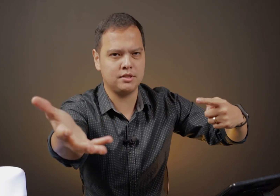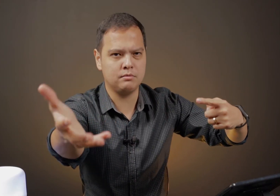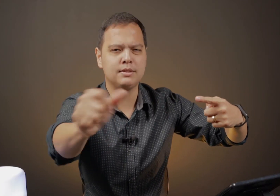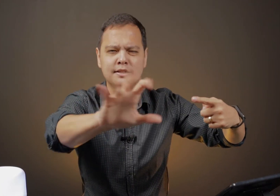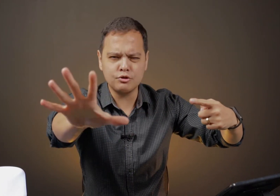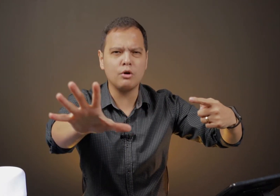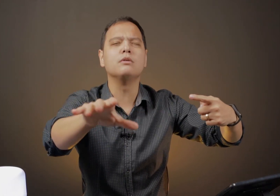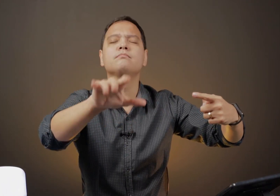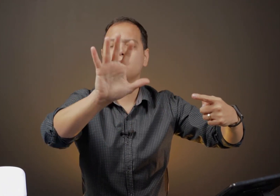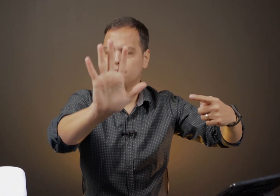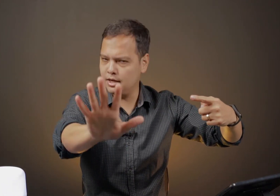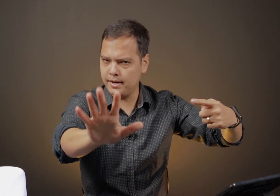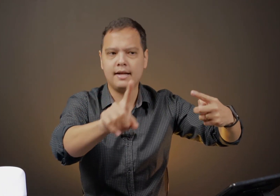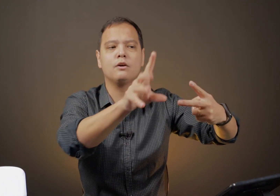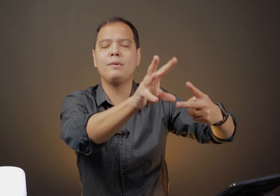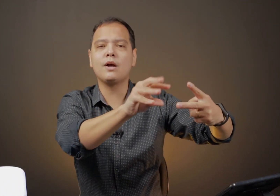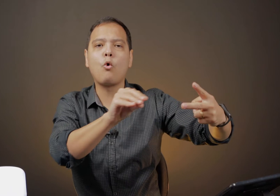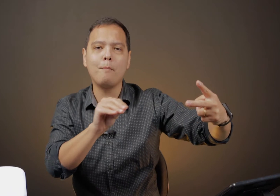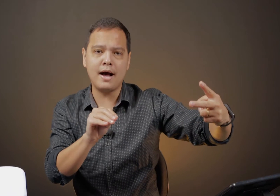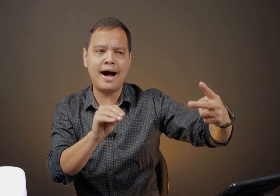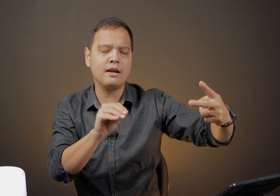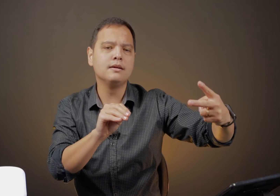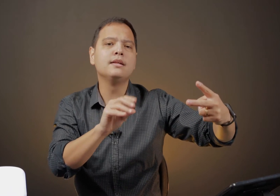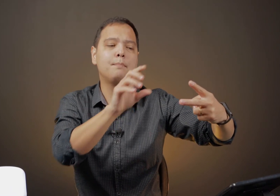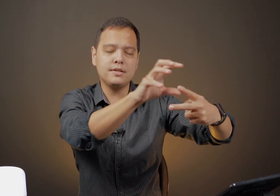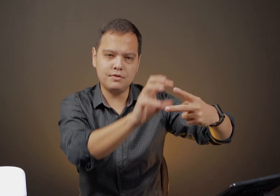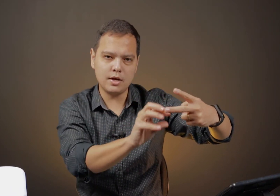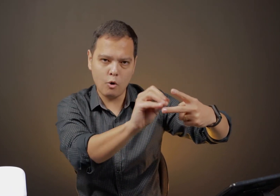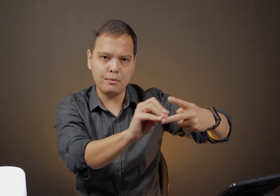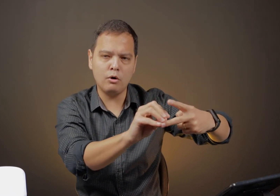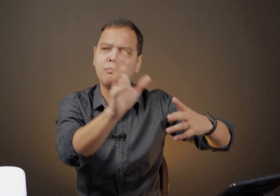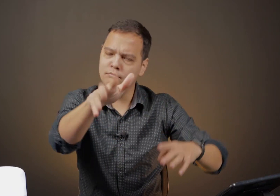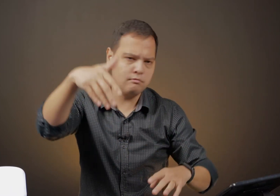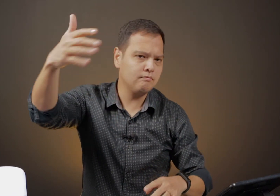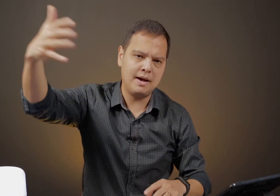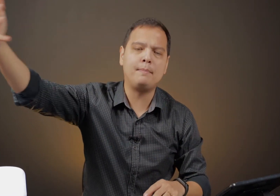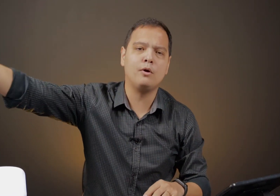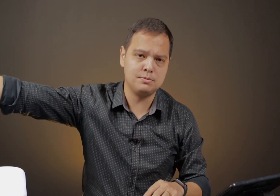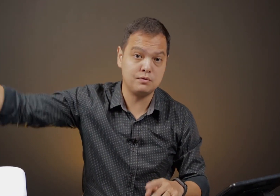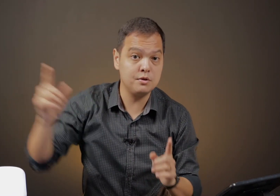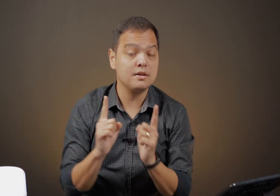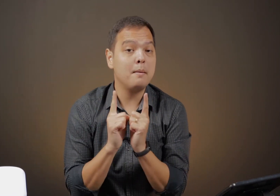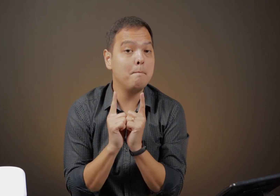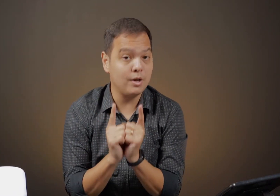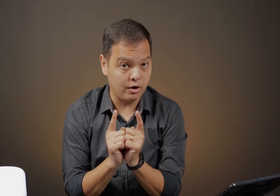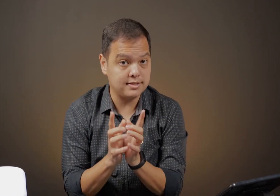possível. Cansou? Dá uma parada, começa a copiar. Depois que você copiou, vai para próximos vídeos menores. E aí você